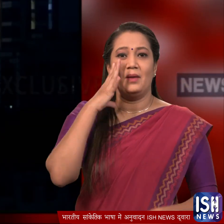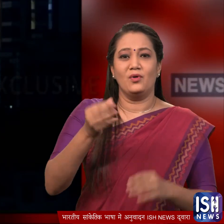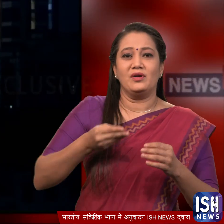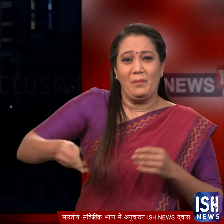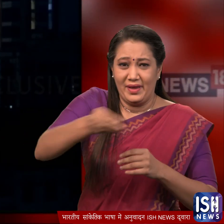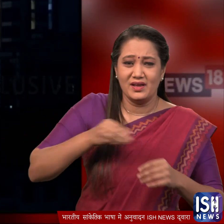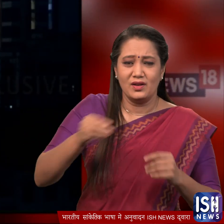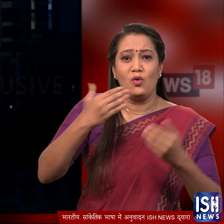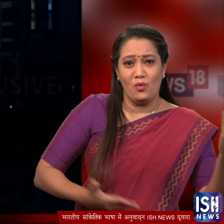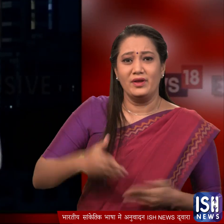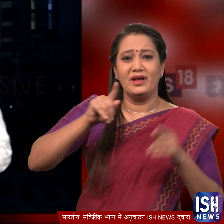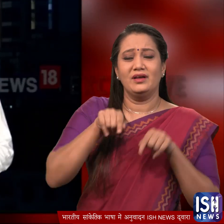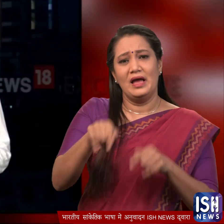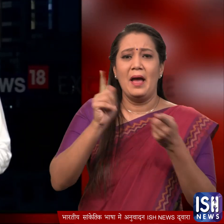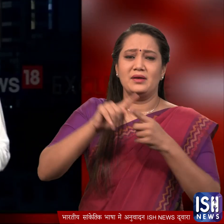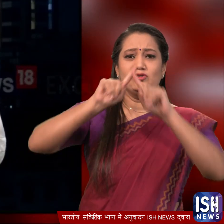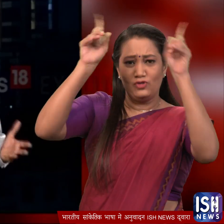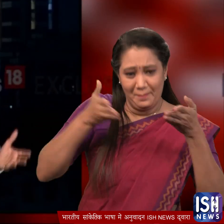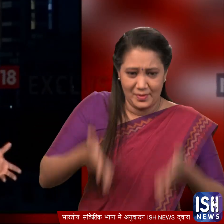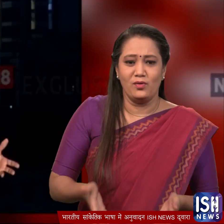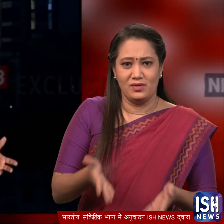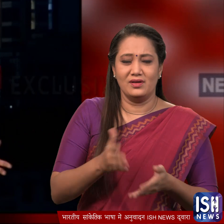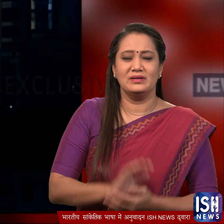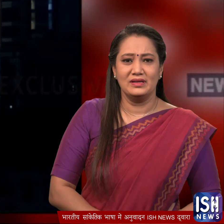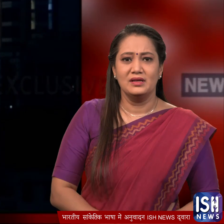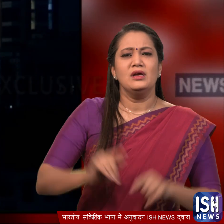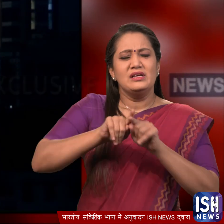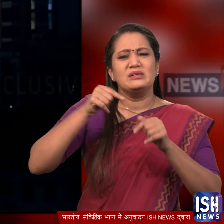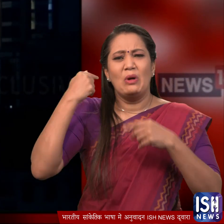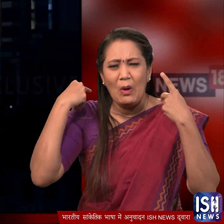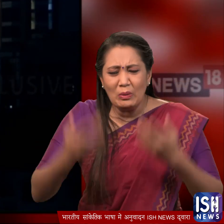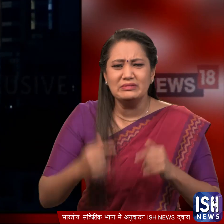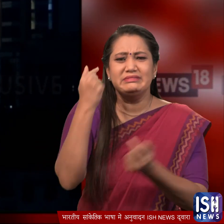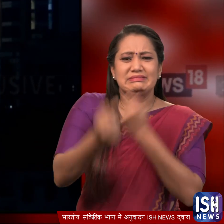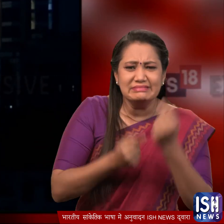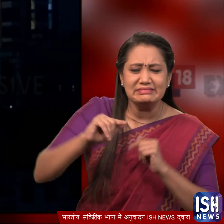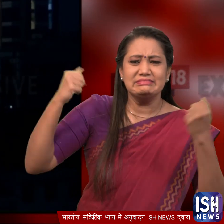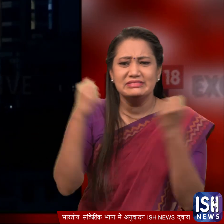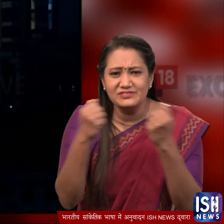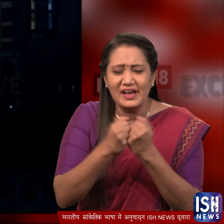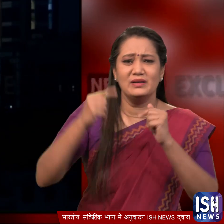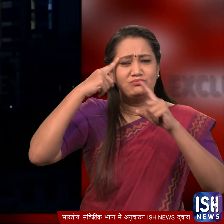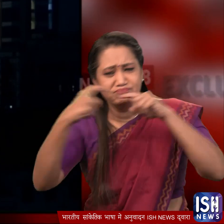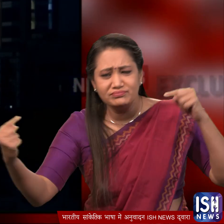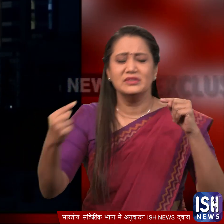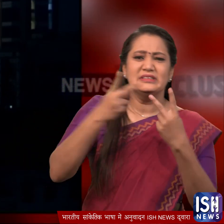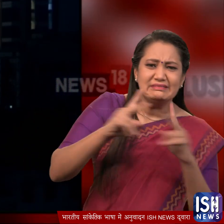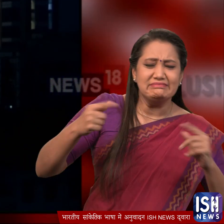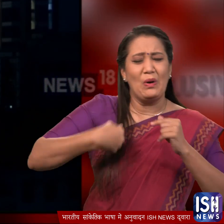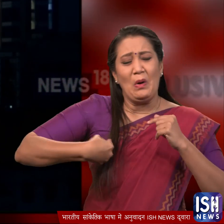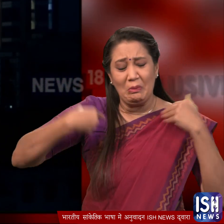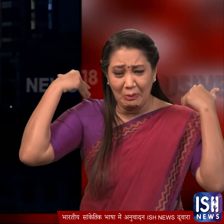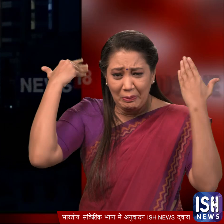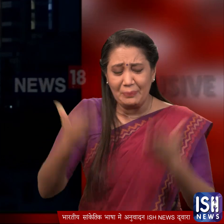बात की एक बात यह कि पश्चिम बंगाल में कोलकाता में ये मौजूद हैं। पिछले कई साल से हम लोग राजनीतिक हिंसा, राजनीतिक विचारों के टकराव से